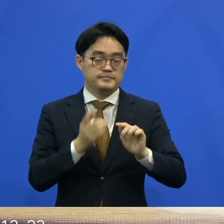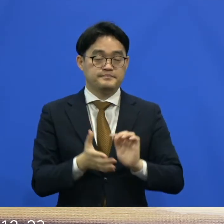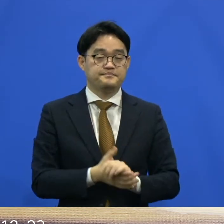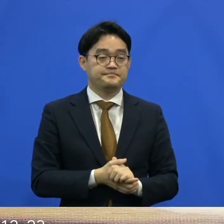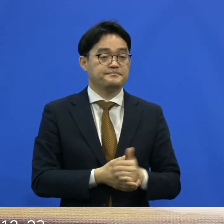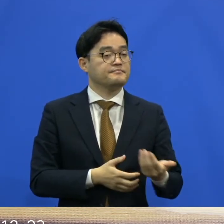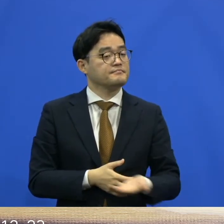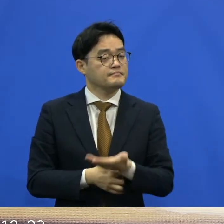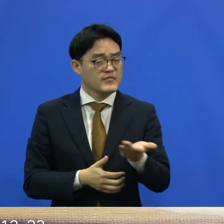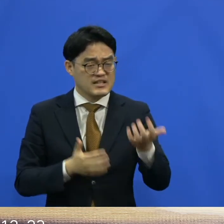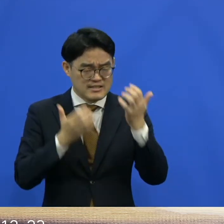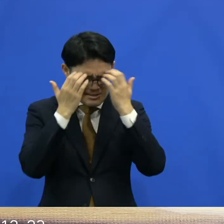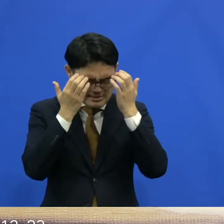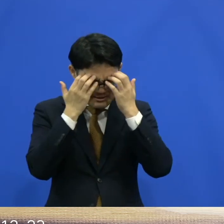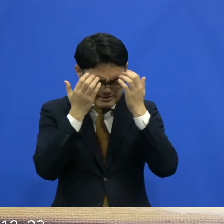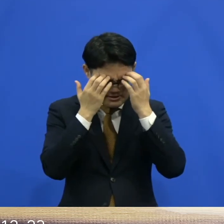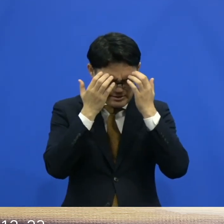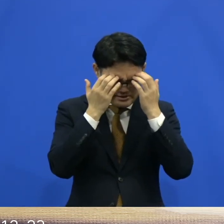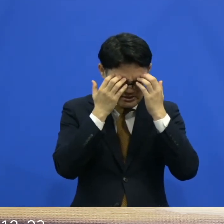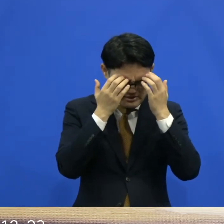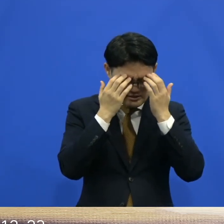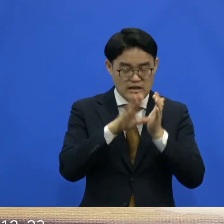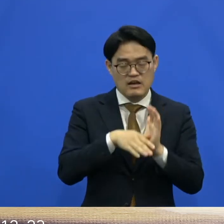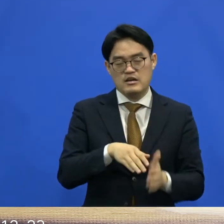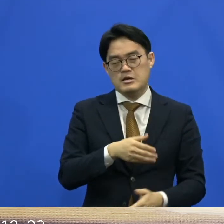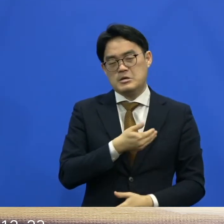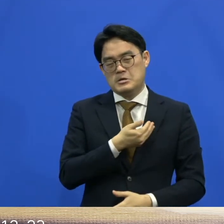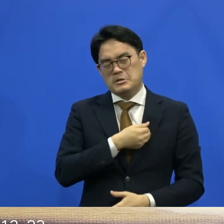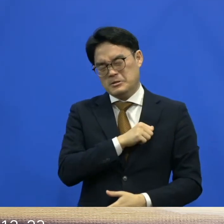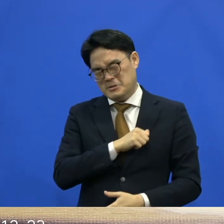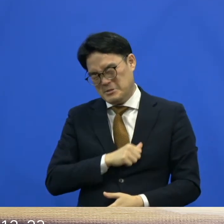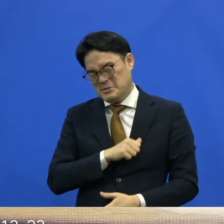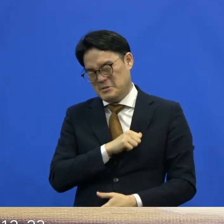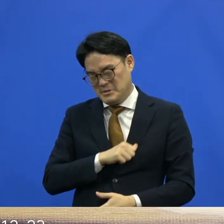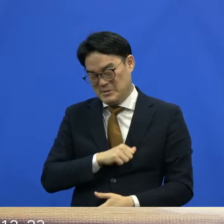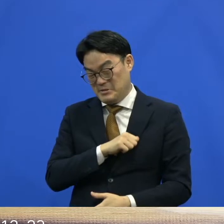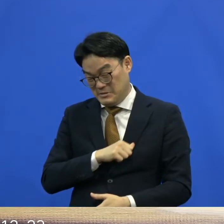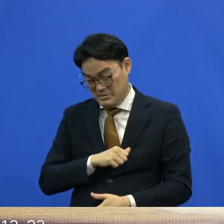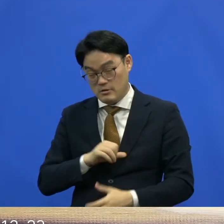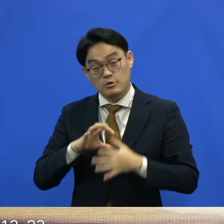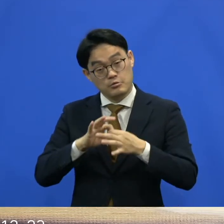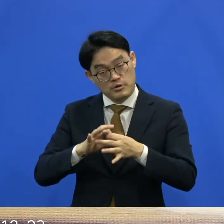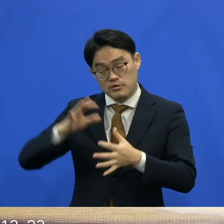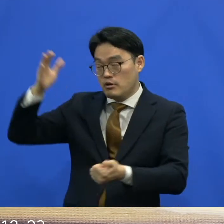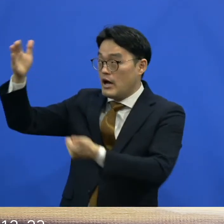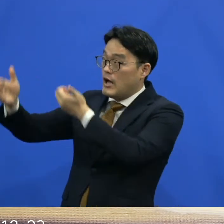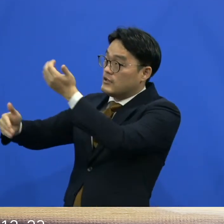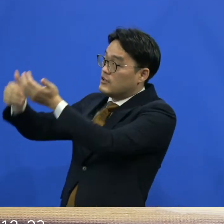여러분, 인내는 그냥 인내가 아닙니다. 우리와 함께 하시는 하나님과 함께 하는 인내.